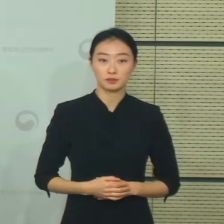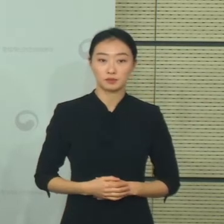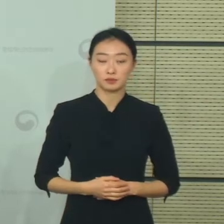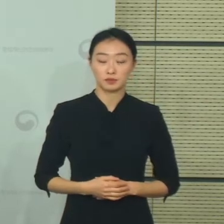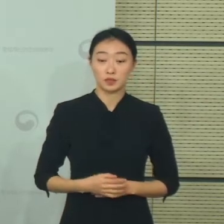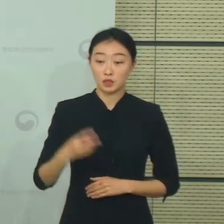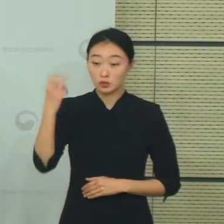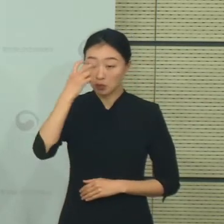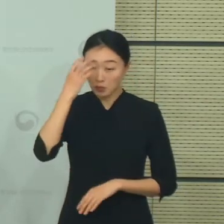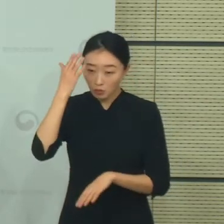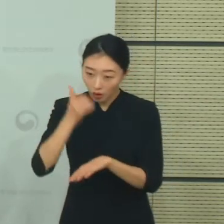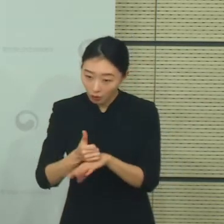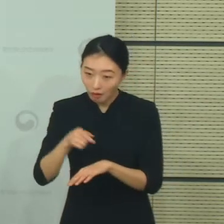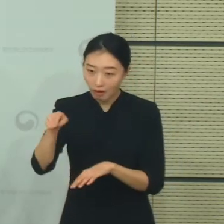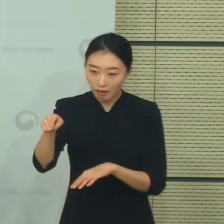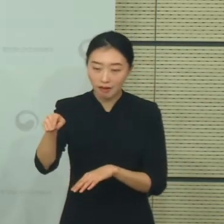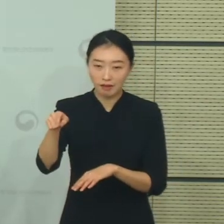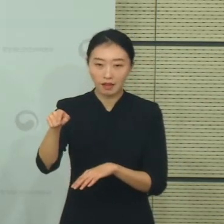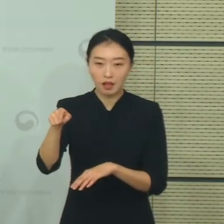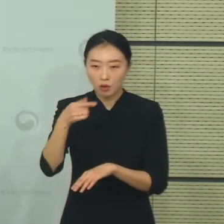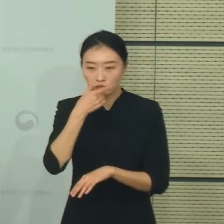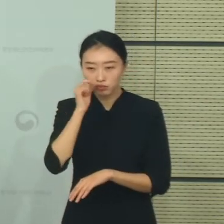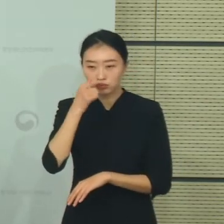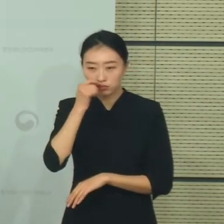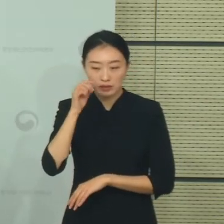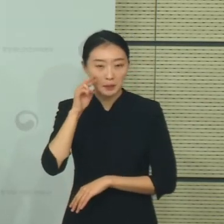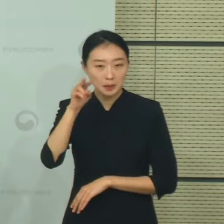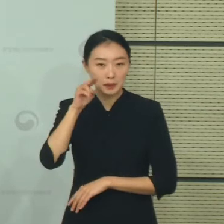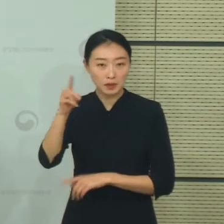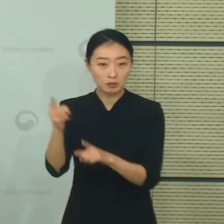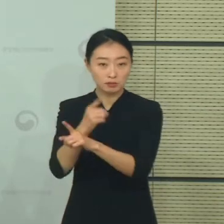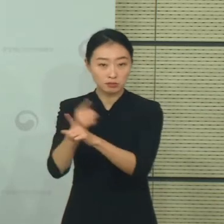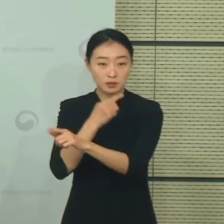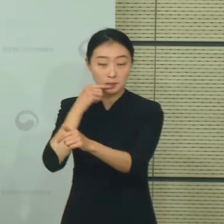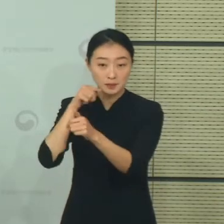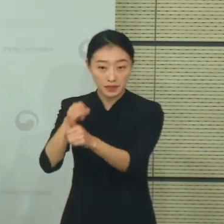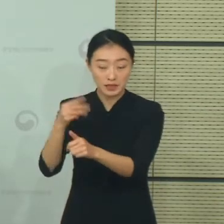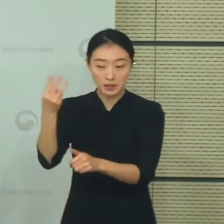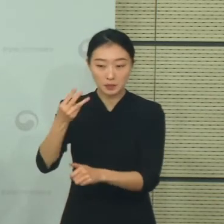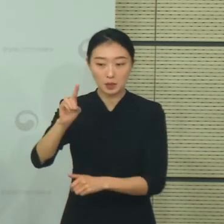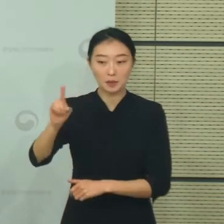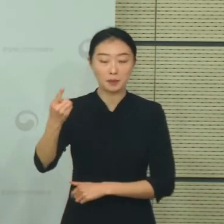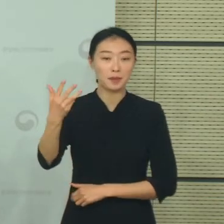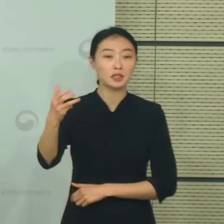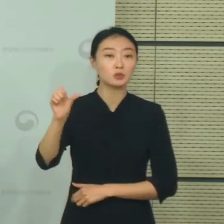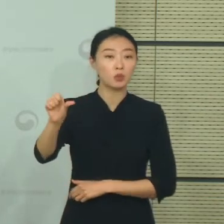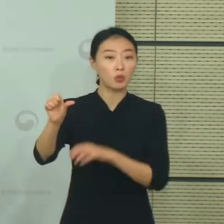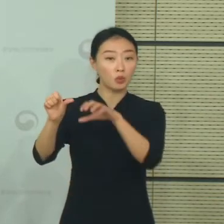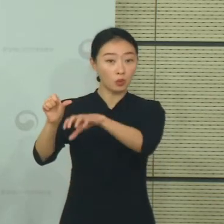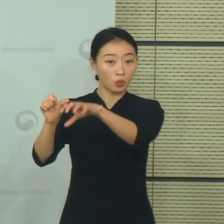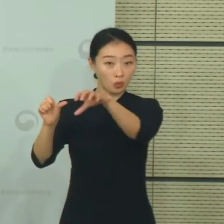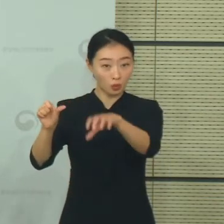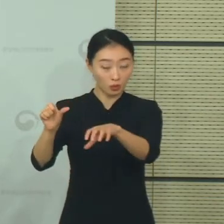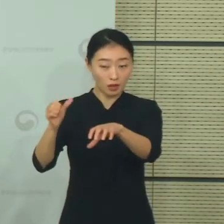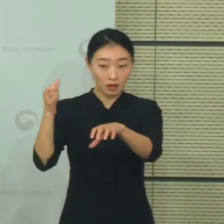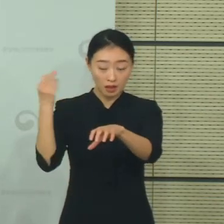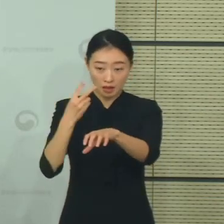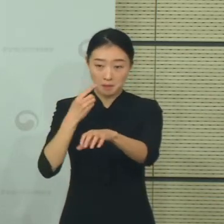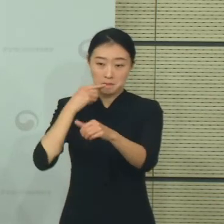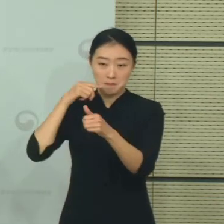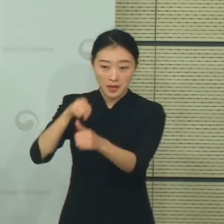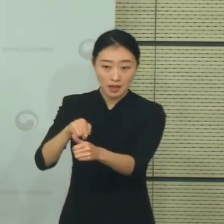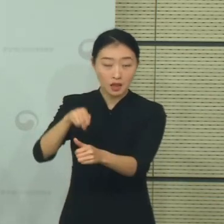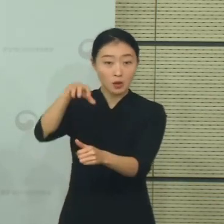점검한 결과 행정 지도를 받은 곳이 3,185곳이고요. 이 중에서 행정 처분을 받은 곳이